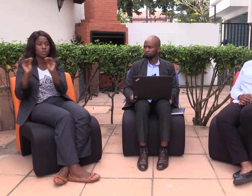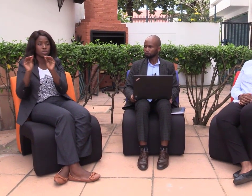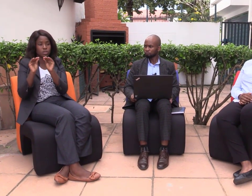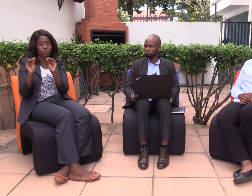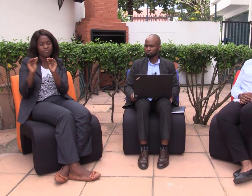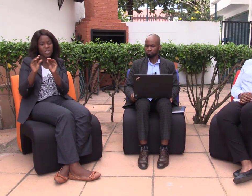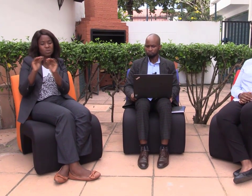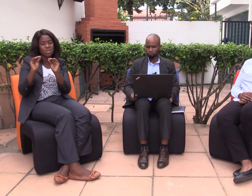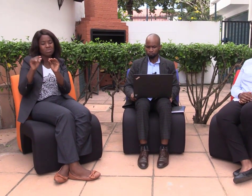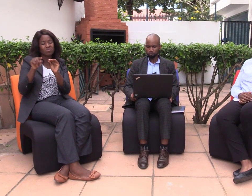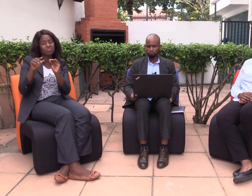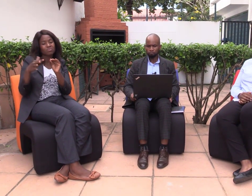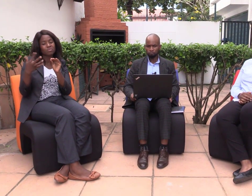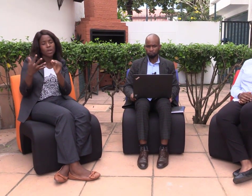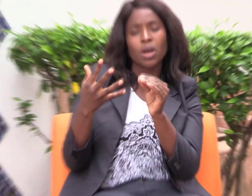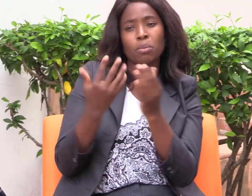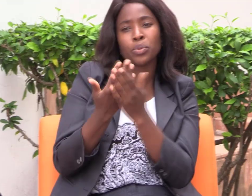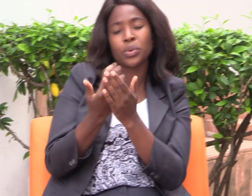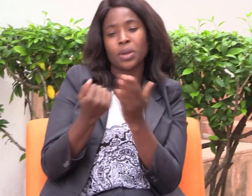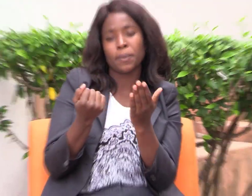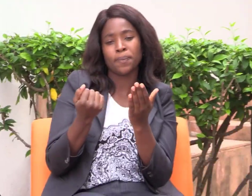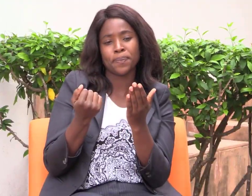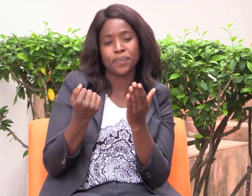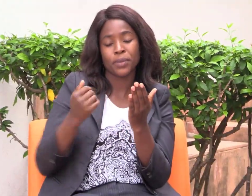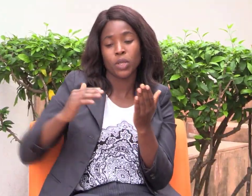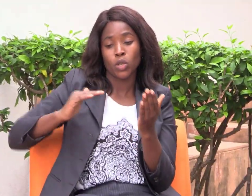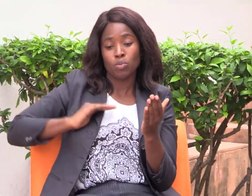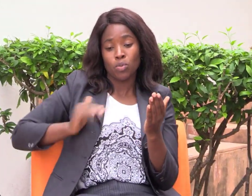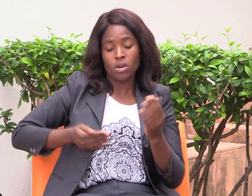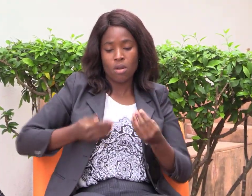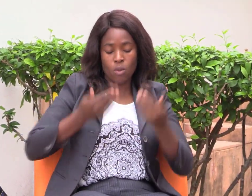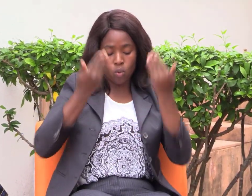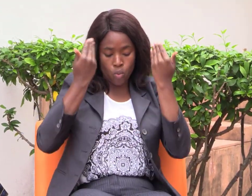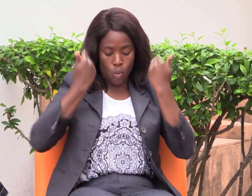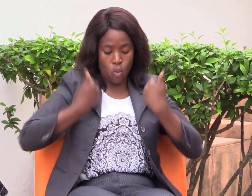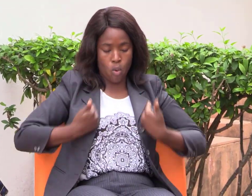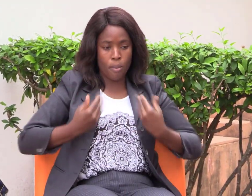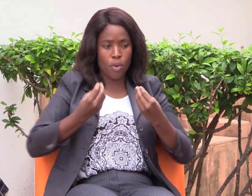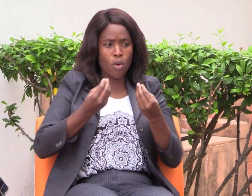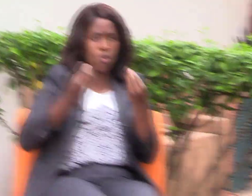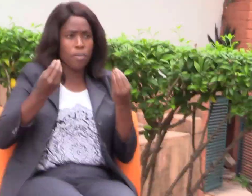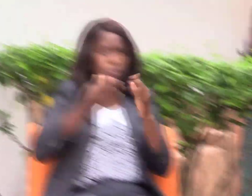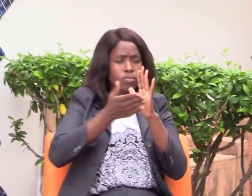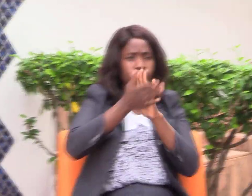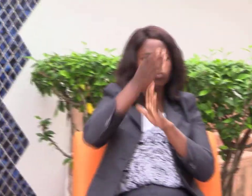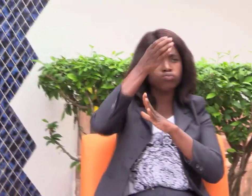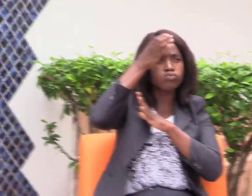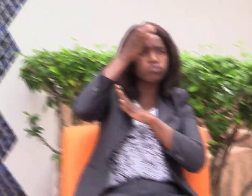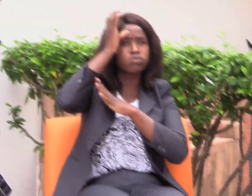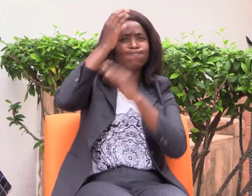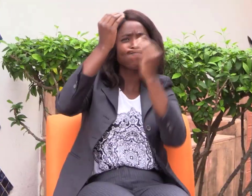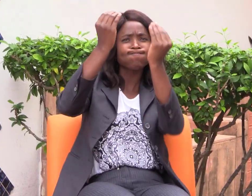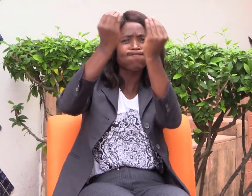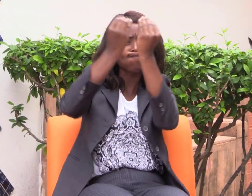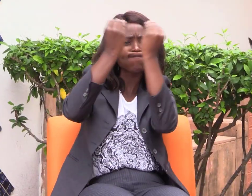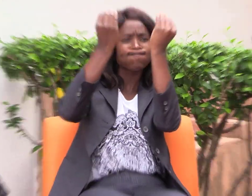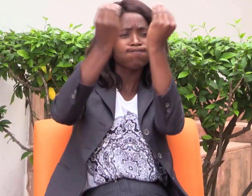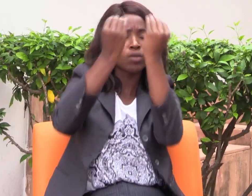eu sinto que há mais, os desafios sinto um pouco mais na educação como pessoa, que deve